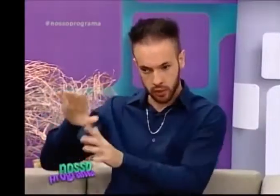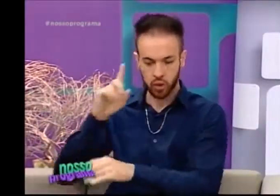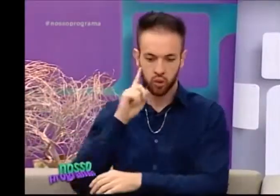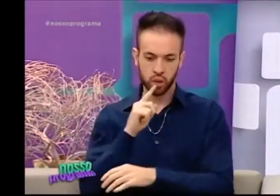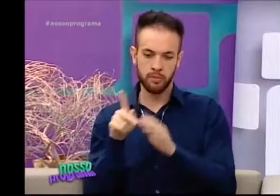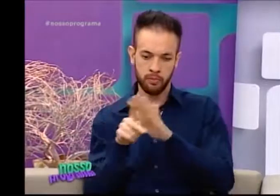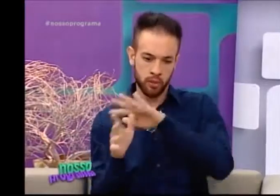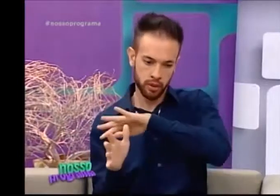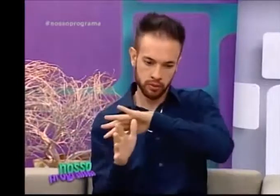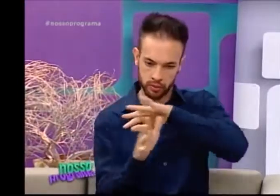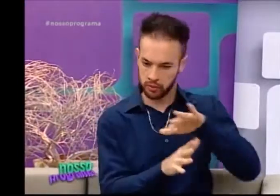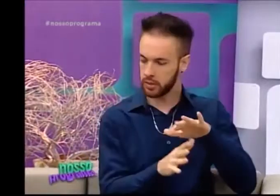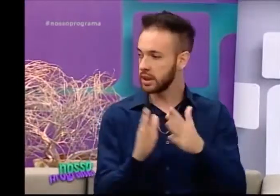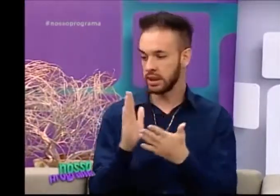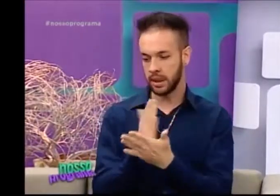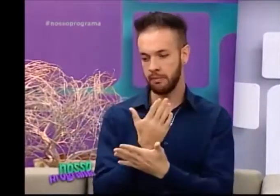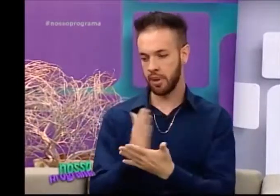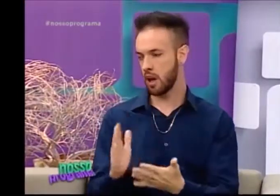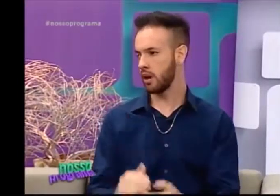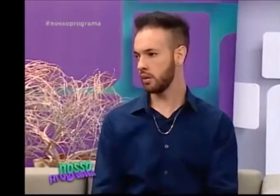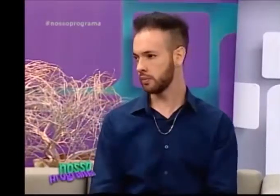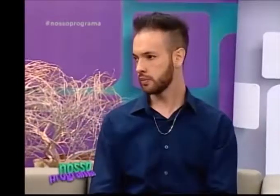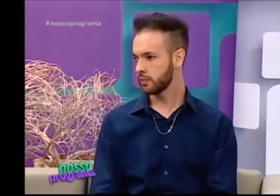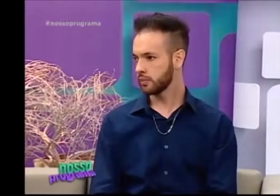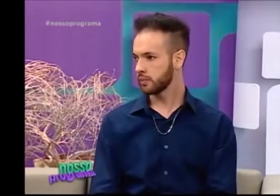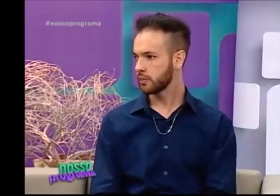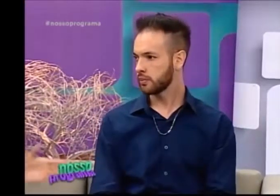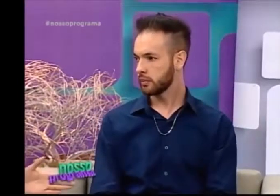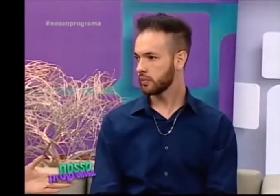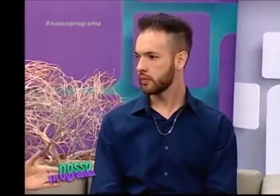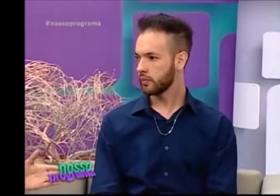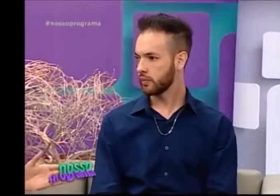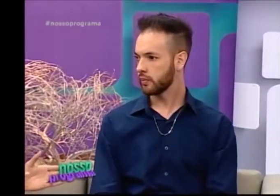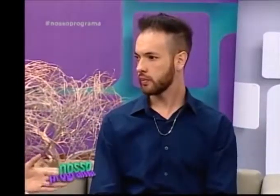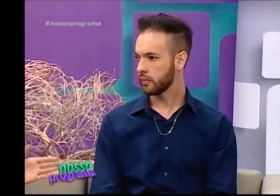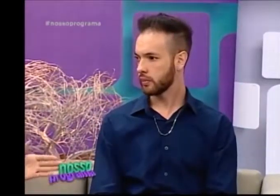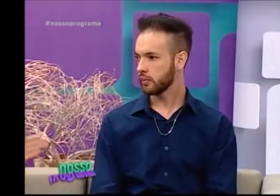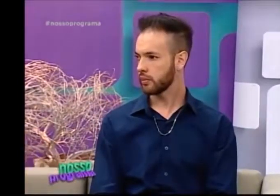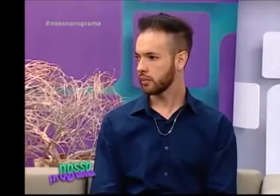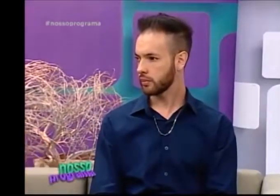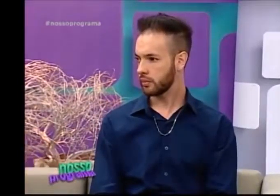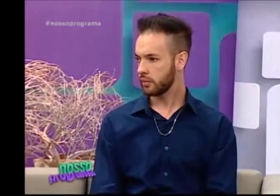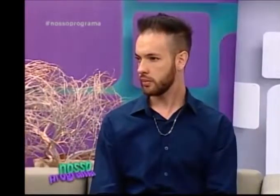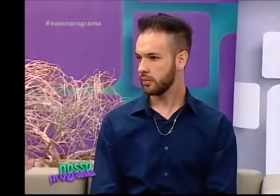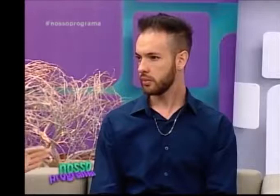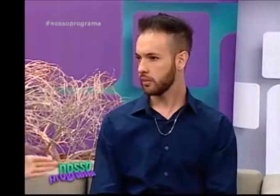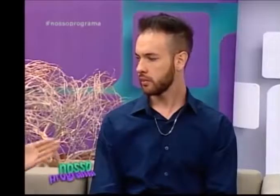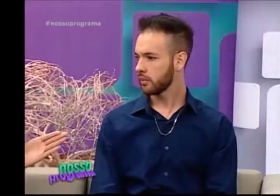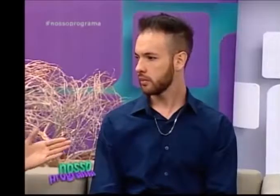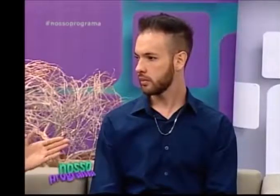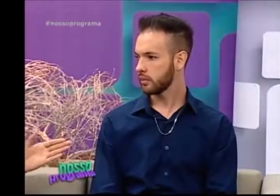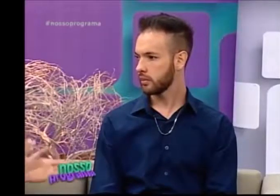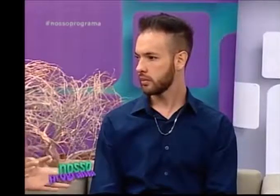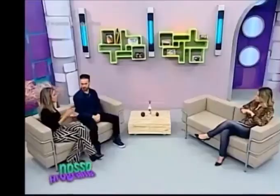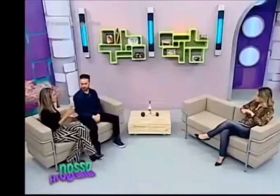E aí, o ouvinte era separado do surdo e aí é diferente. A prova do surdo e a prova do ouvinte é